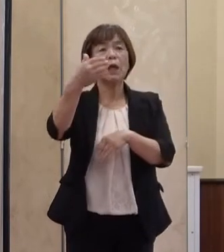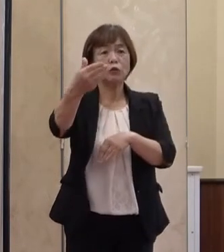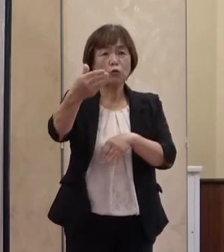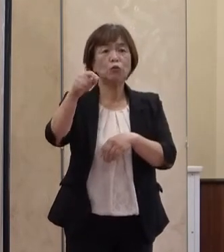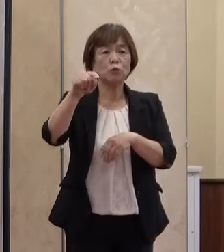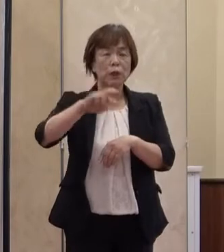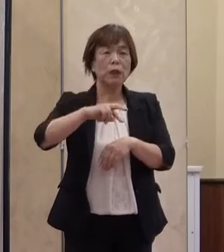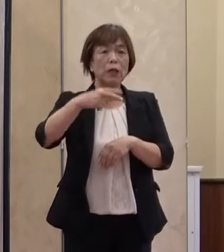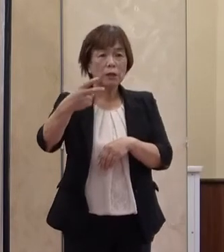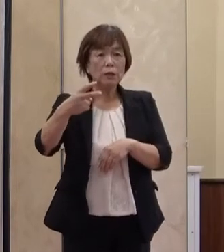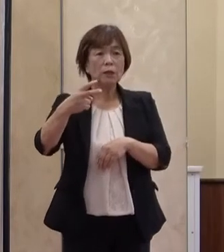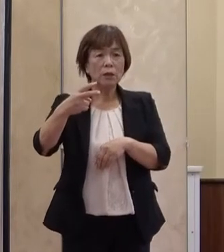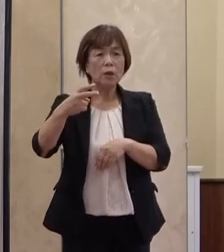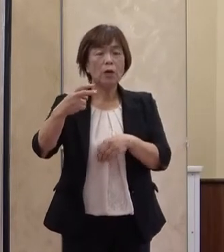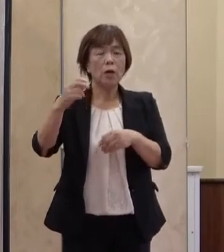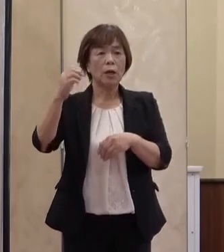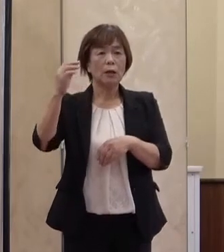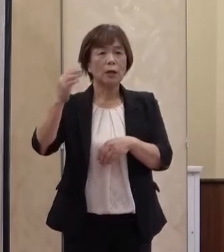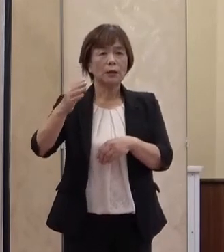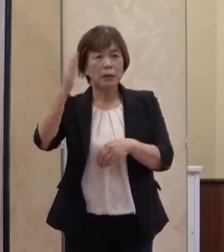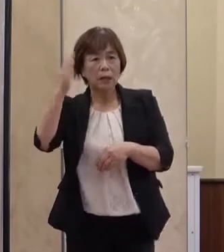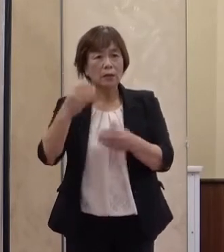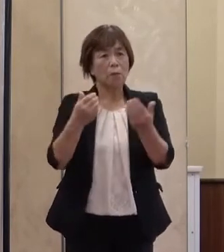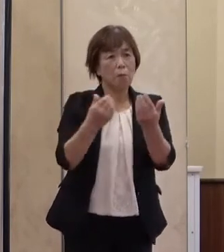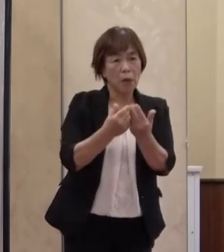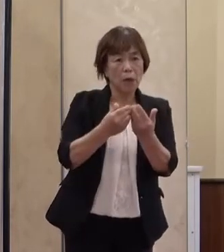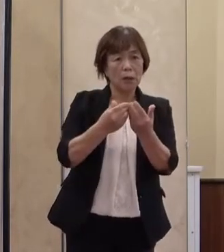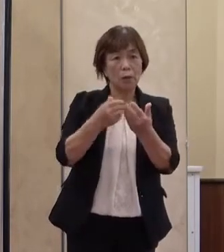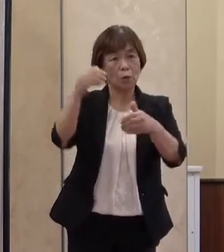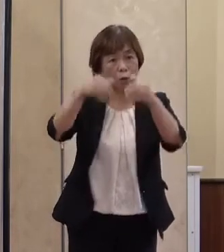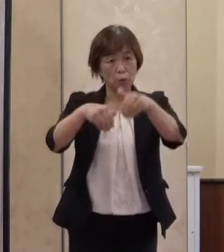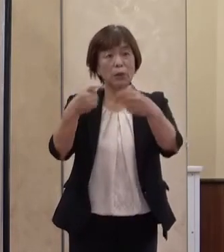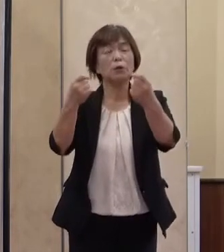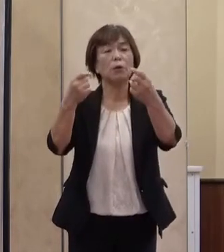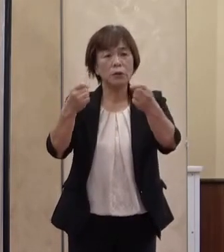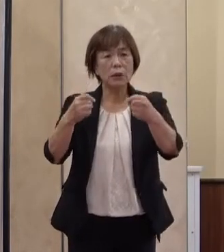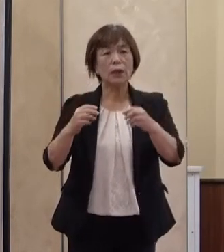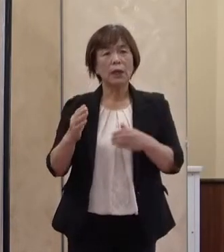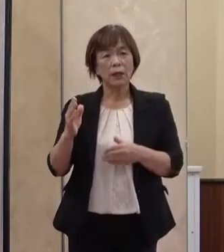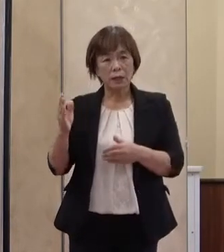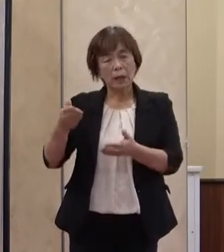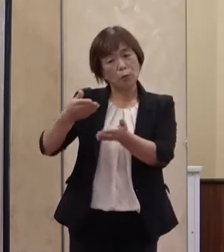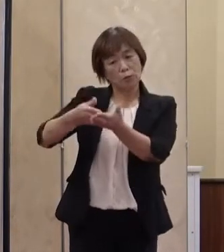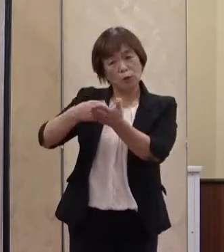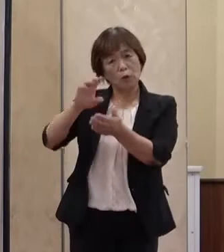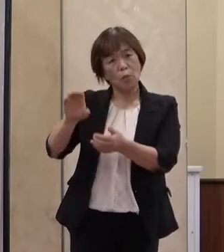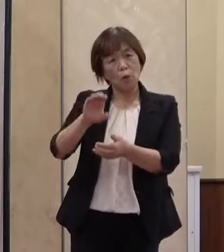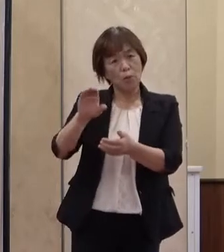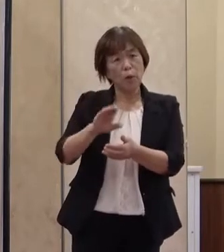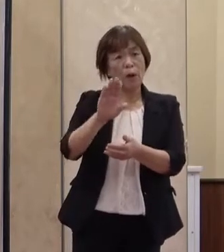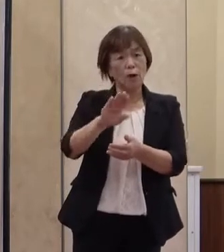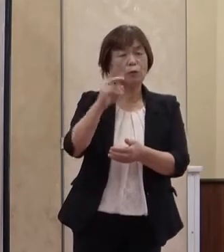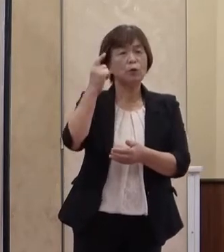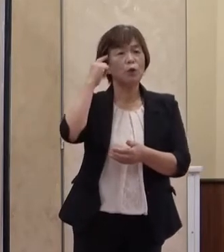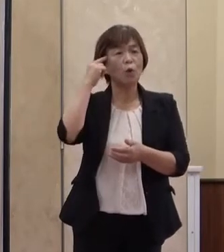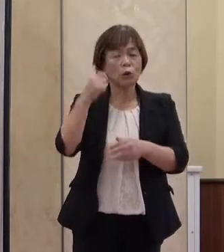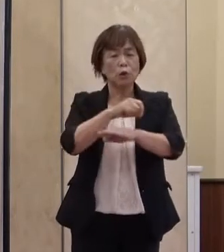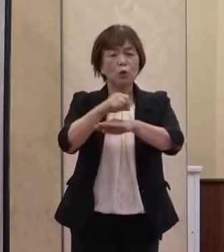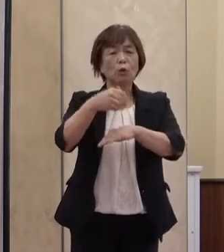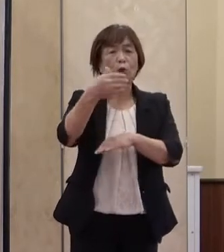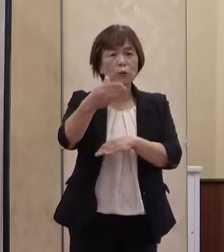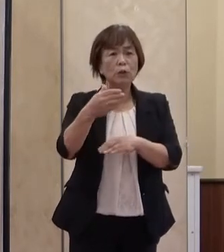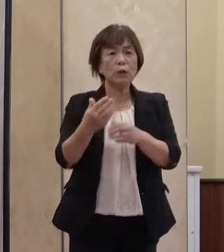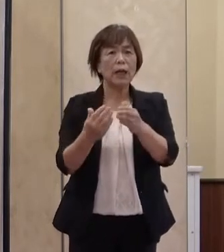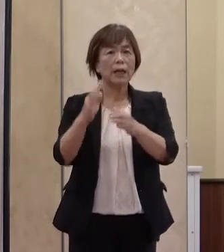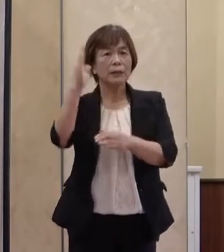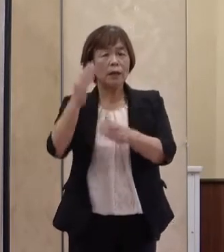行の賛否を問う形であって、市長も知事も再三おっしゃっておられるように、その特別区制度に賛成の